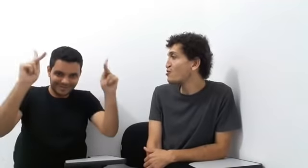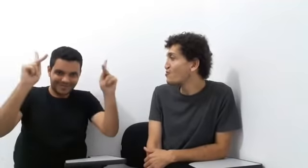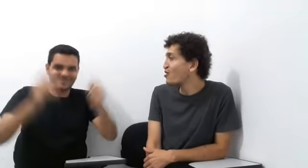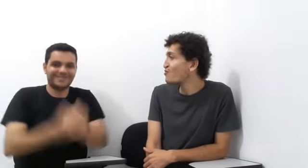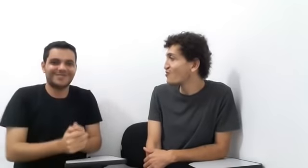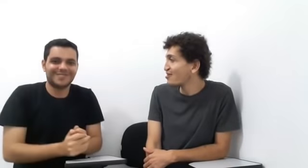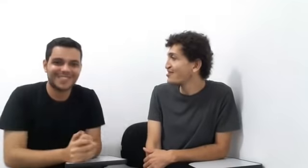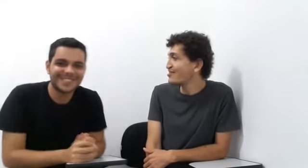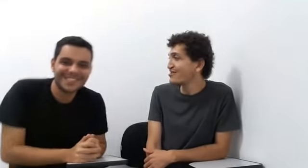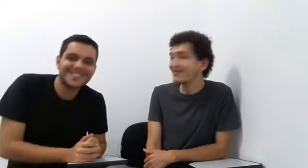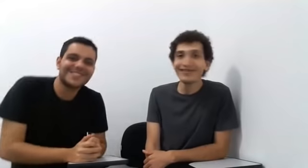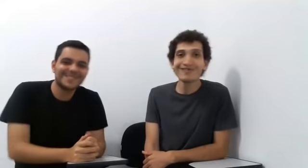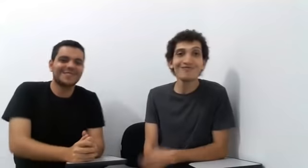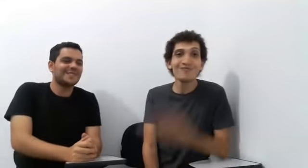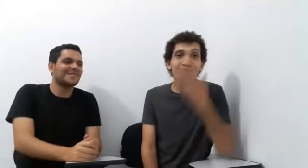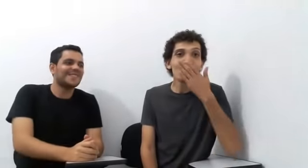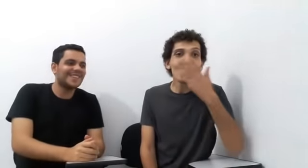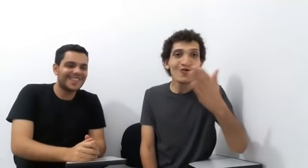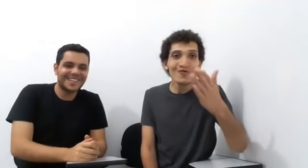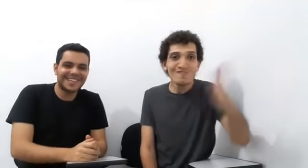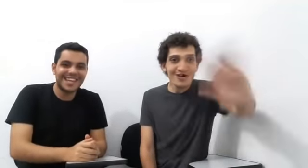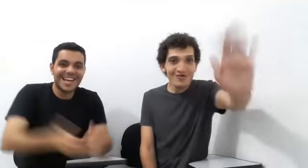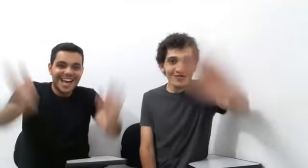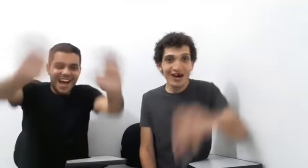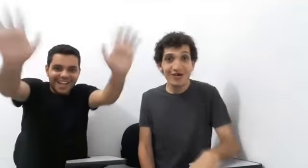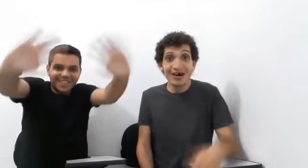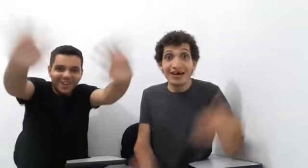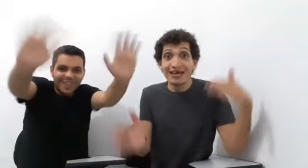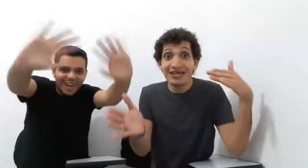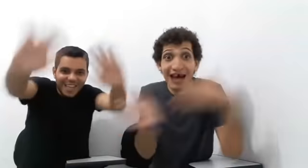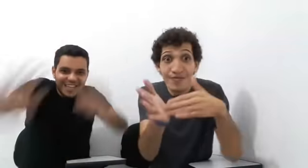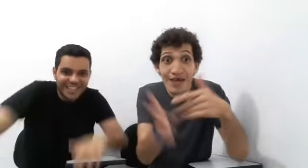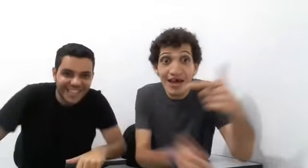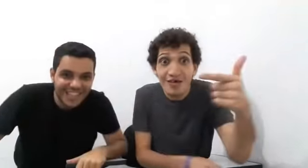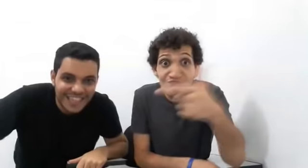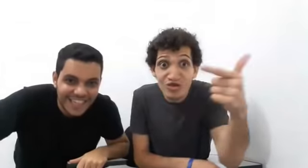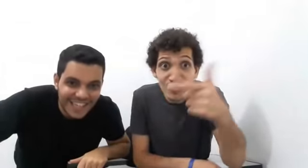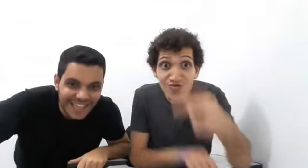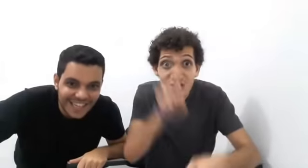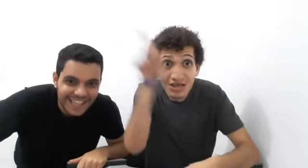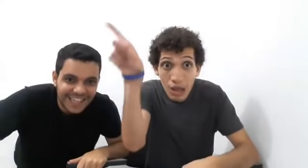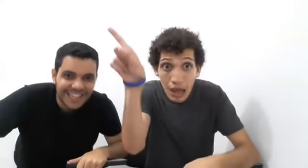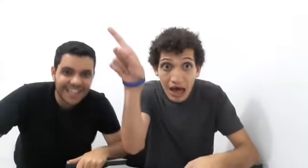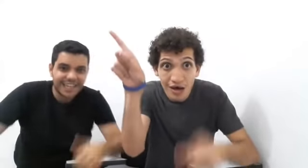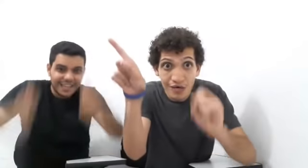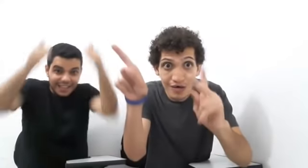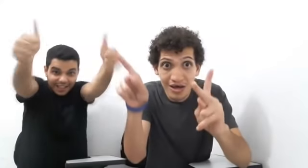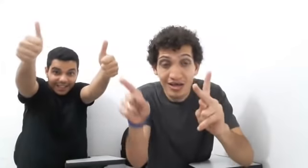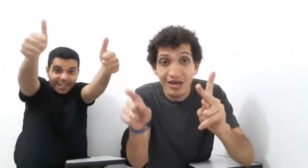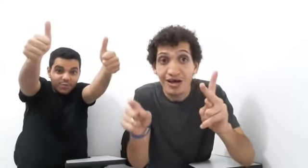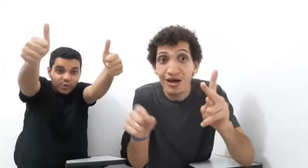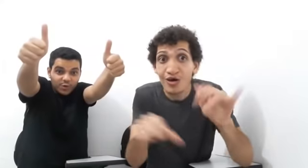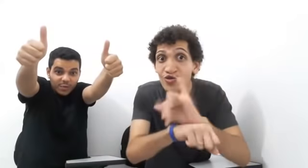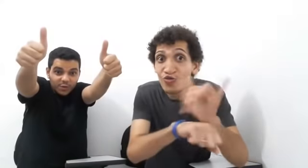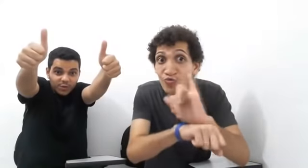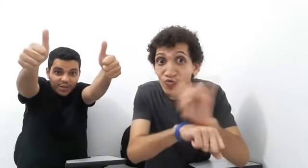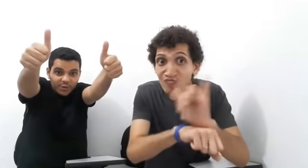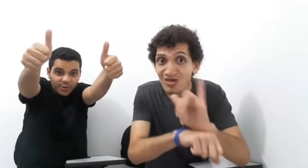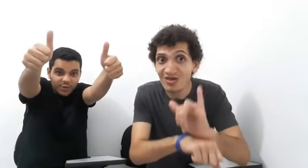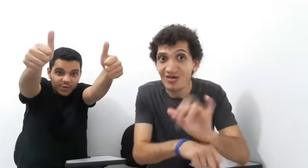união, ok? Um beijo, tchau. Tchau, tchau, gente. E até 22 lá, ok? Tamo junto, tamo junto, tamo junto.